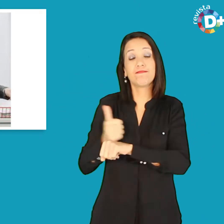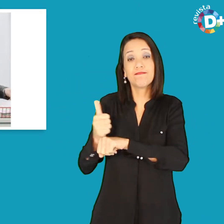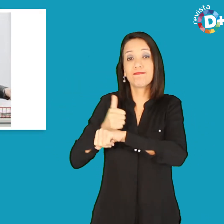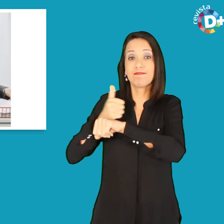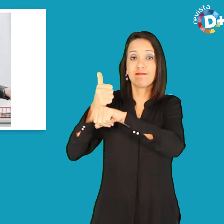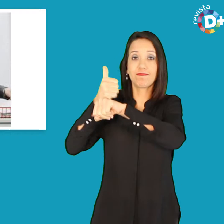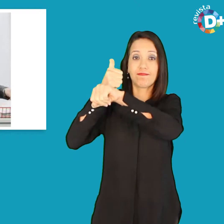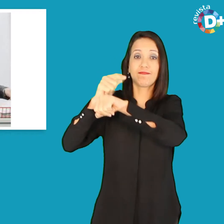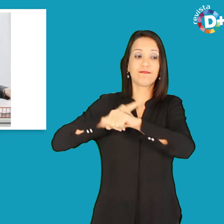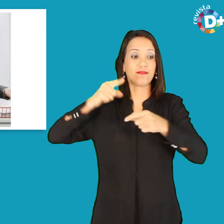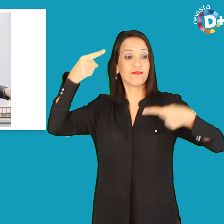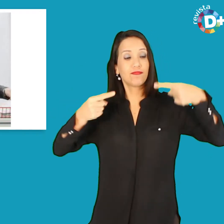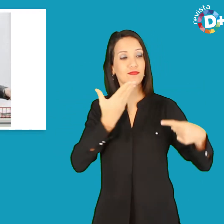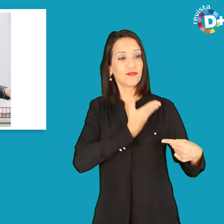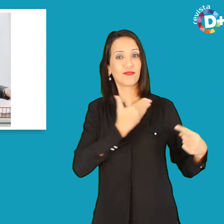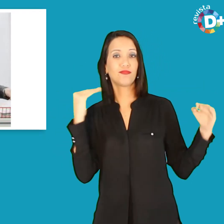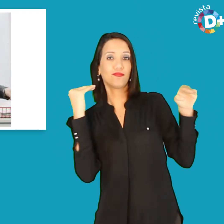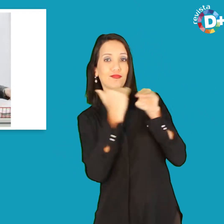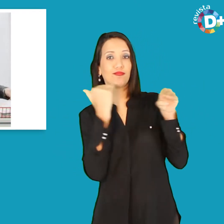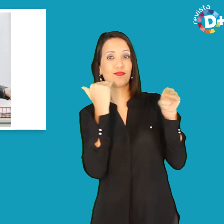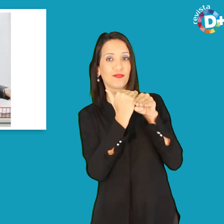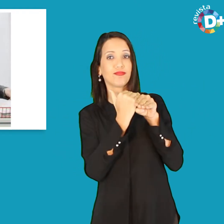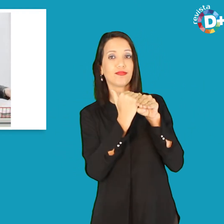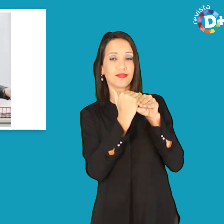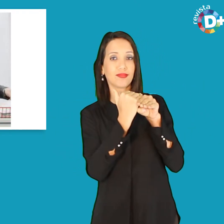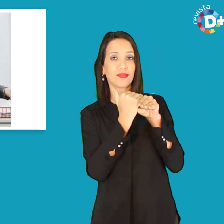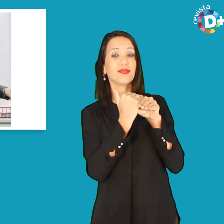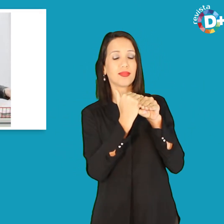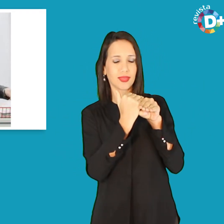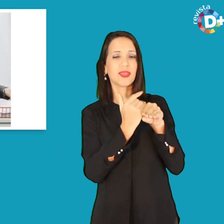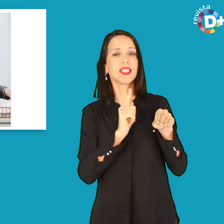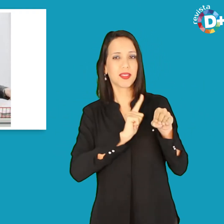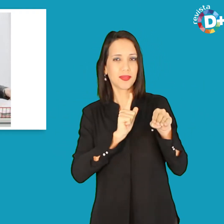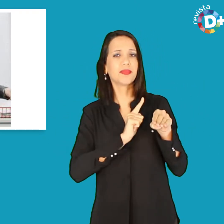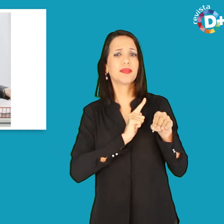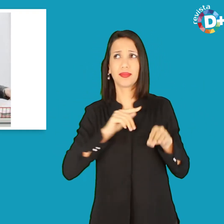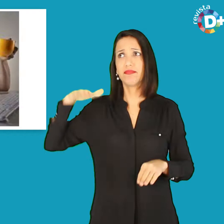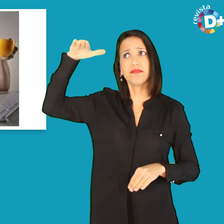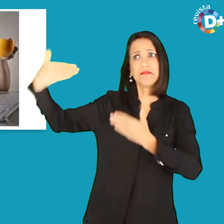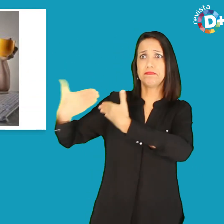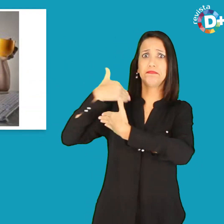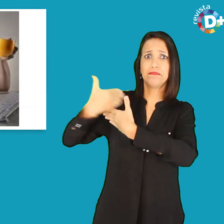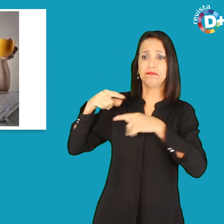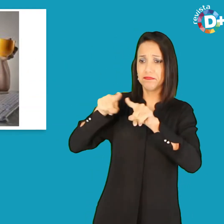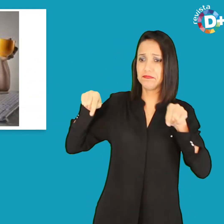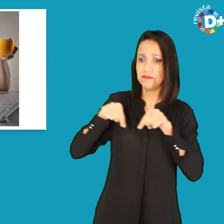ou competir com os colegas de igual para igual. É frequente receber adultos no meu consultório particular